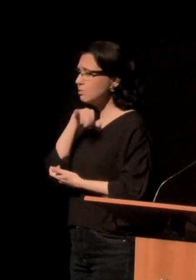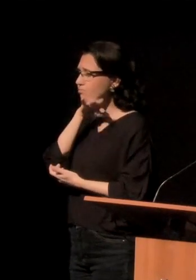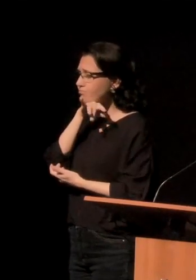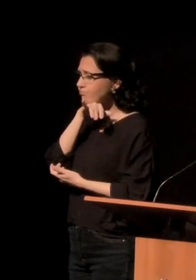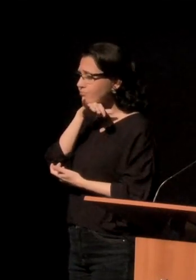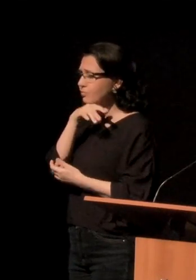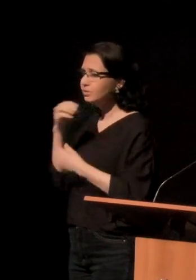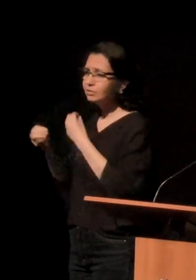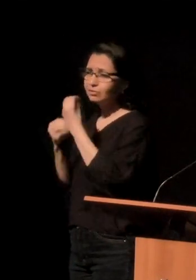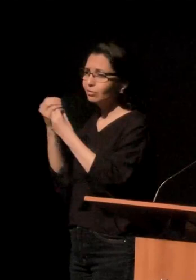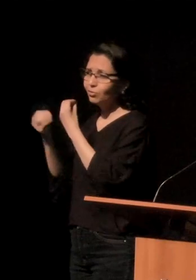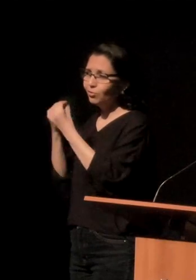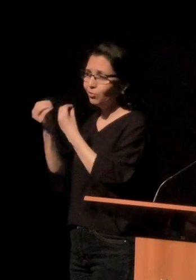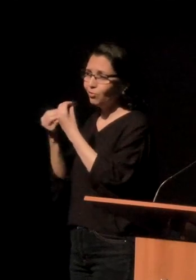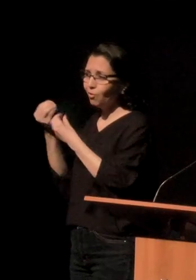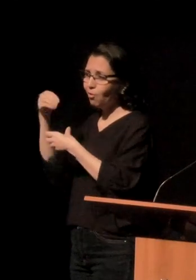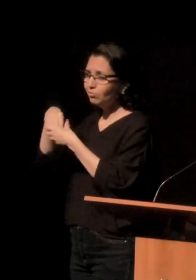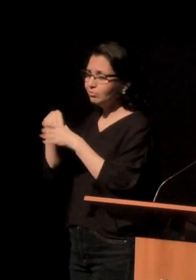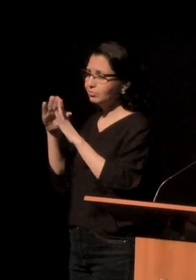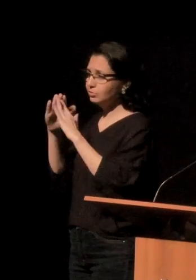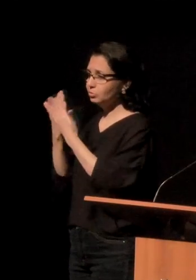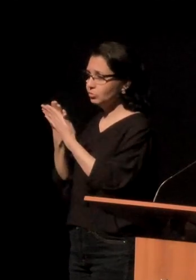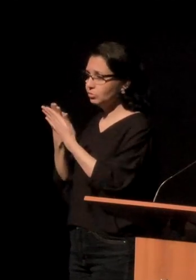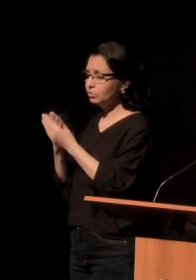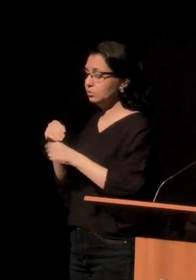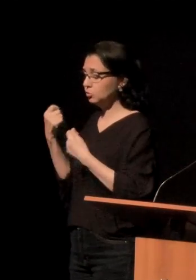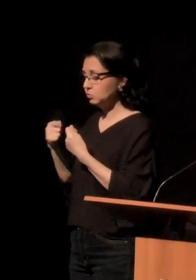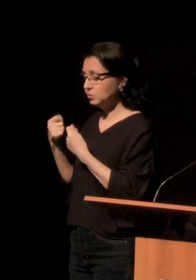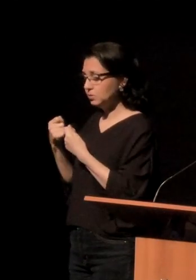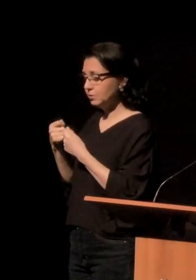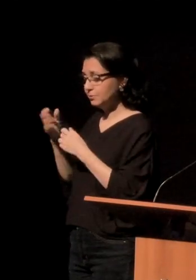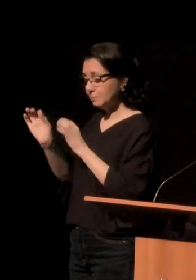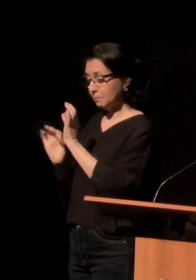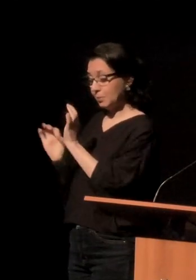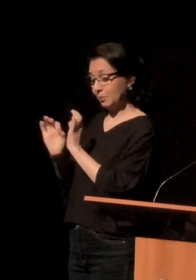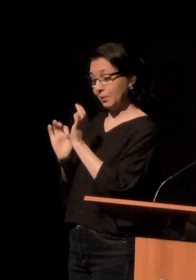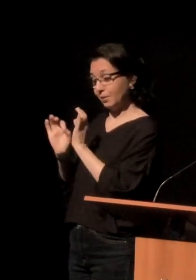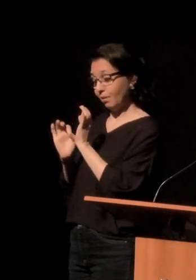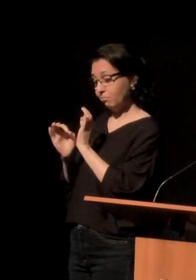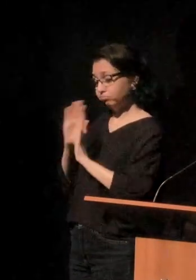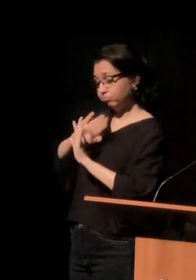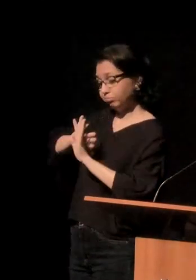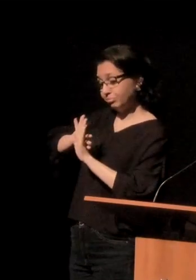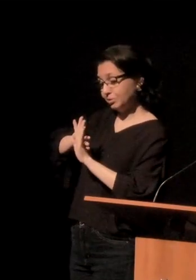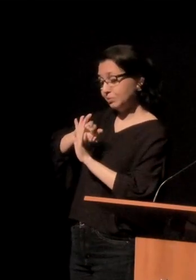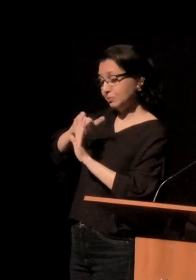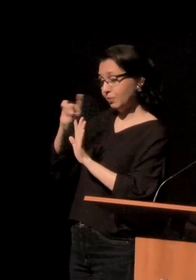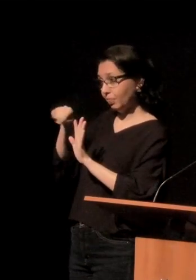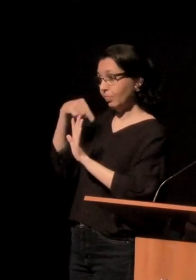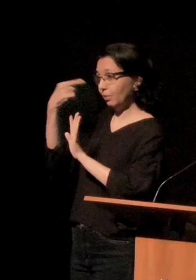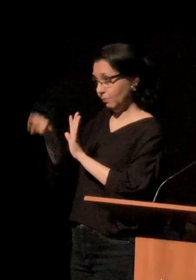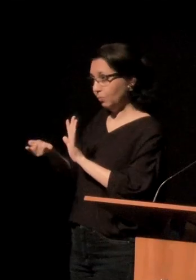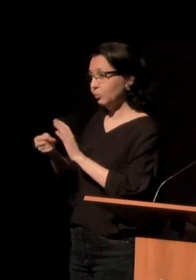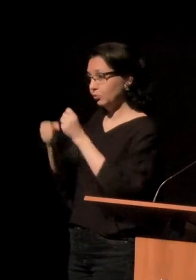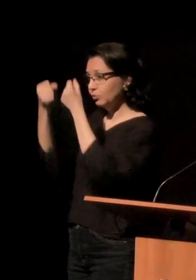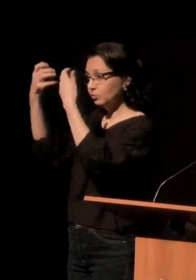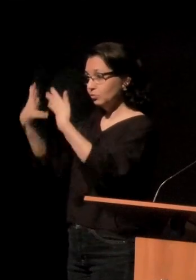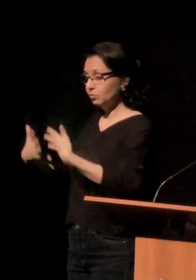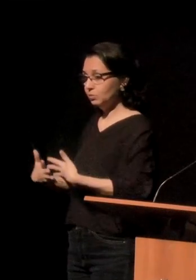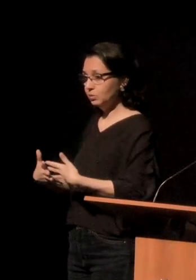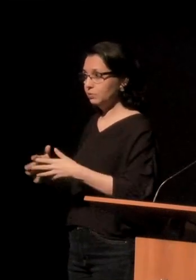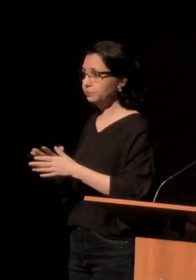parlamentar do CRN vamos no G organizado para voltar a incidir mas assim o Rafael Thompson ontem